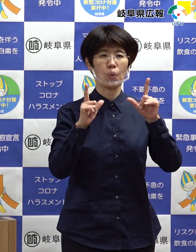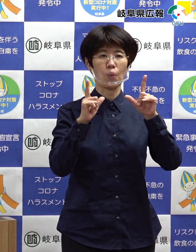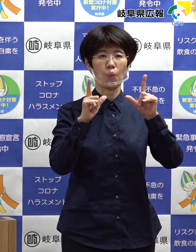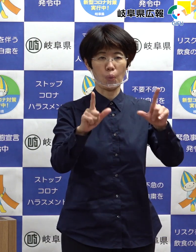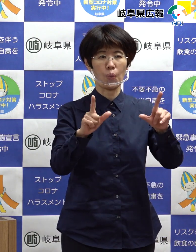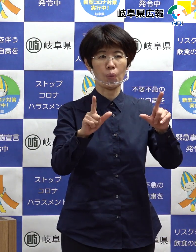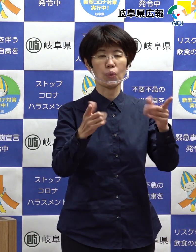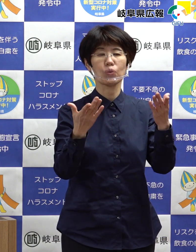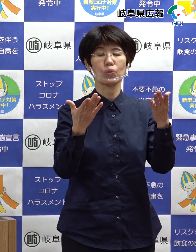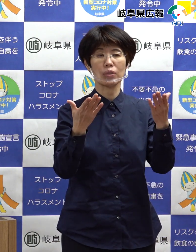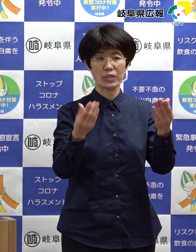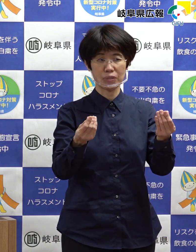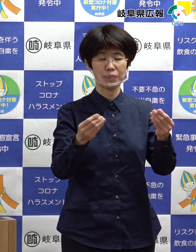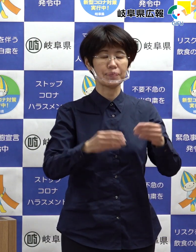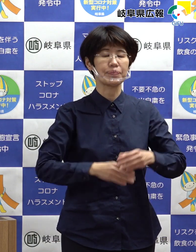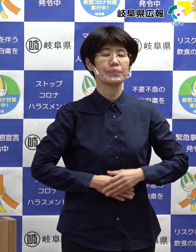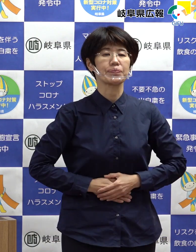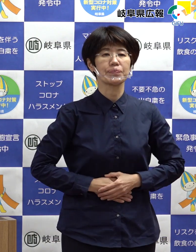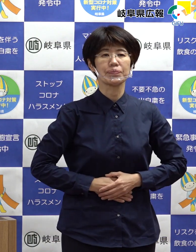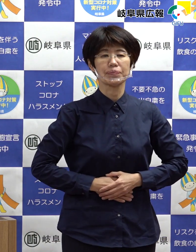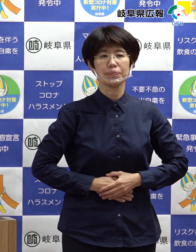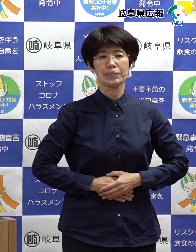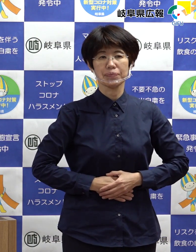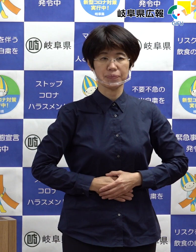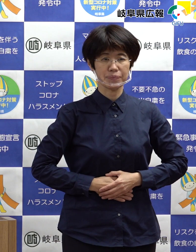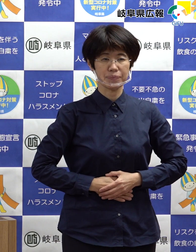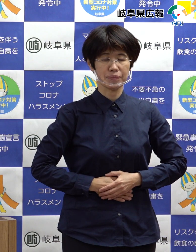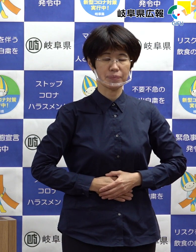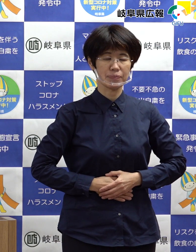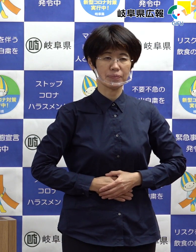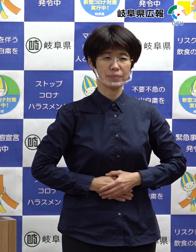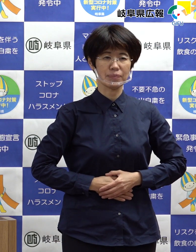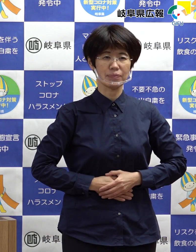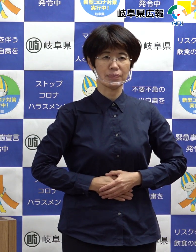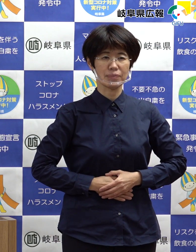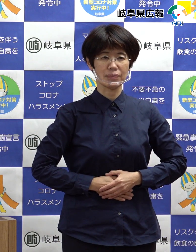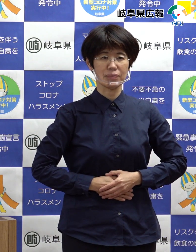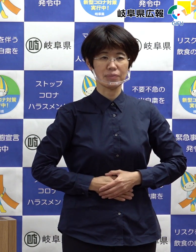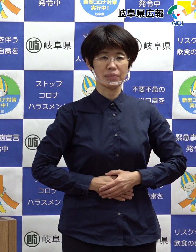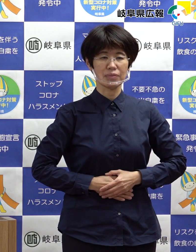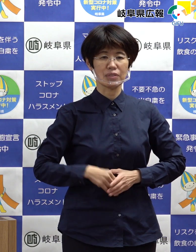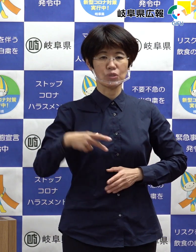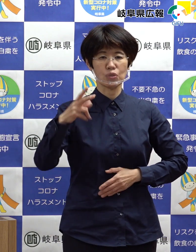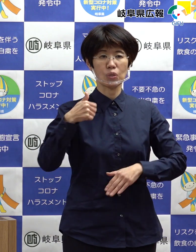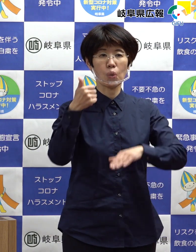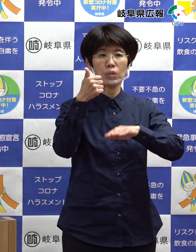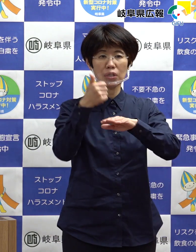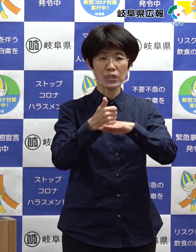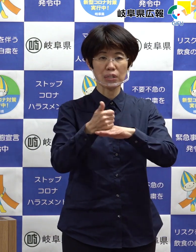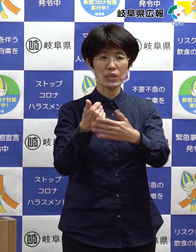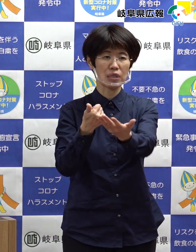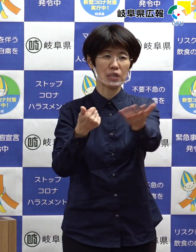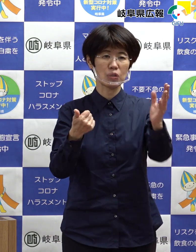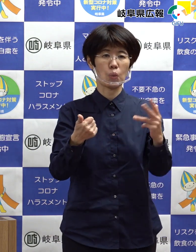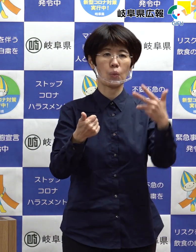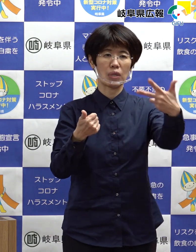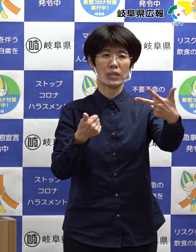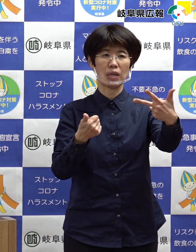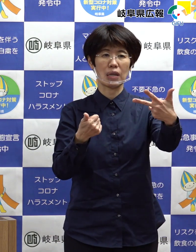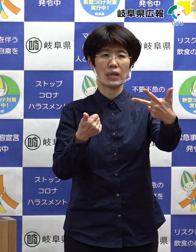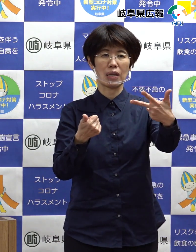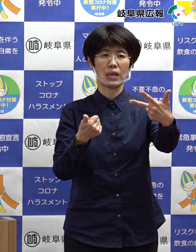本日の感染状況の報告です。それから総理と1都3県を除く7府県